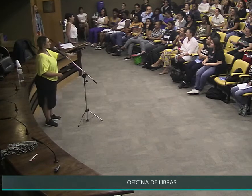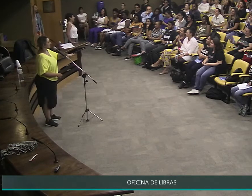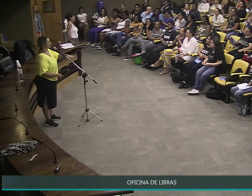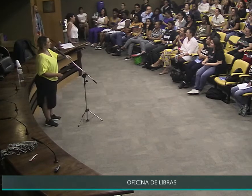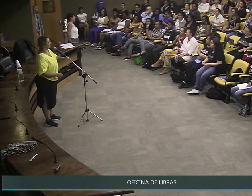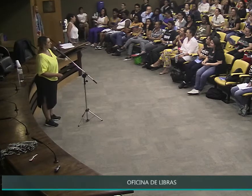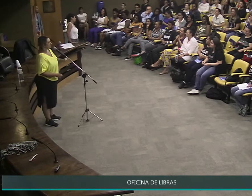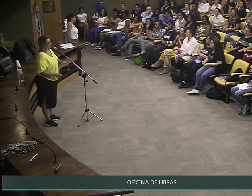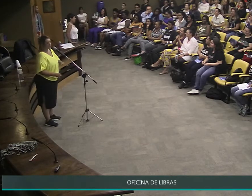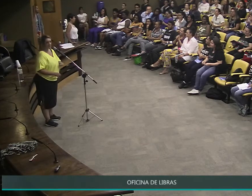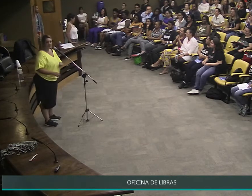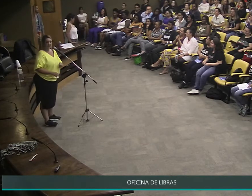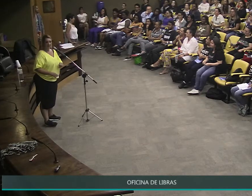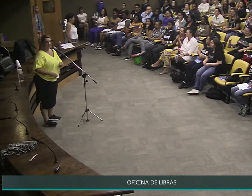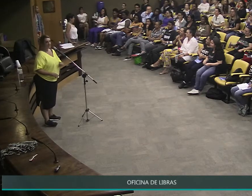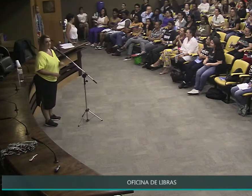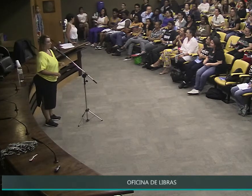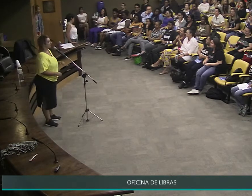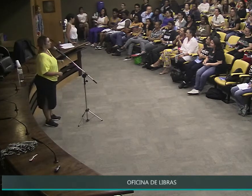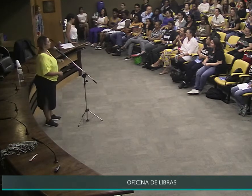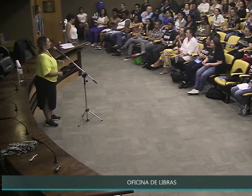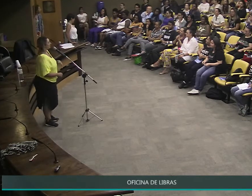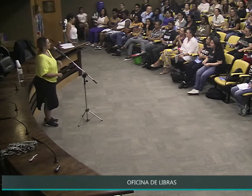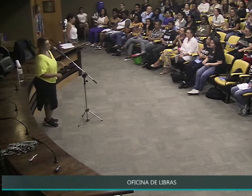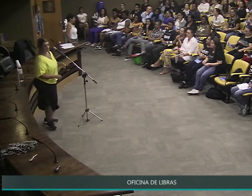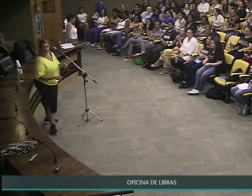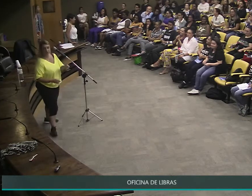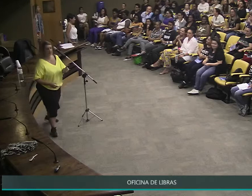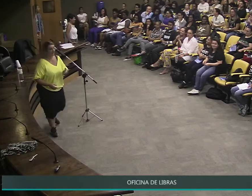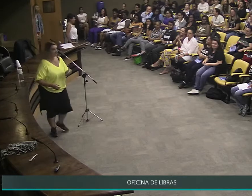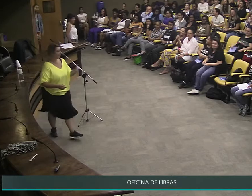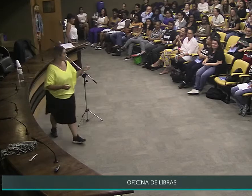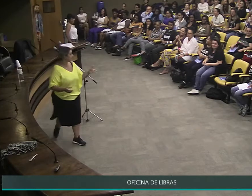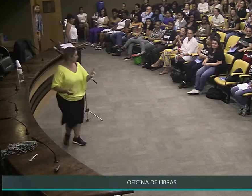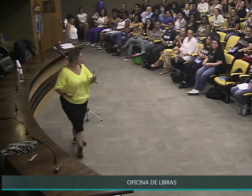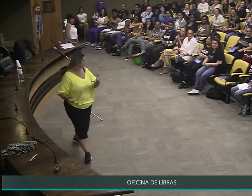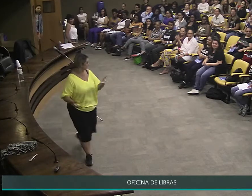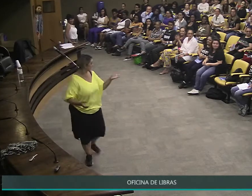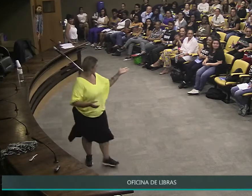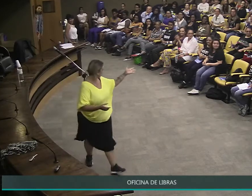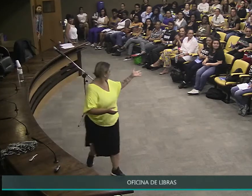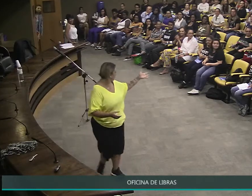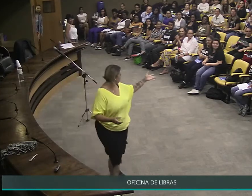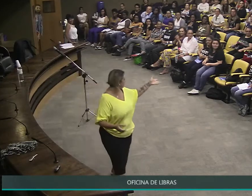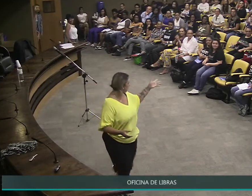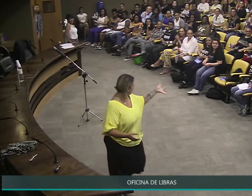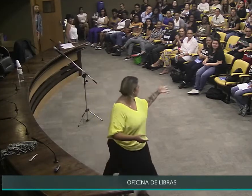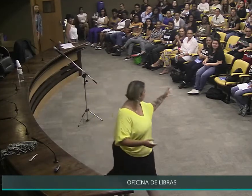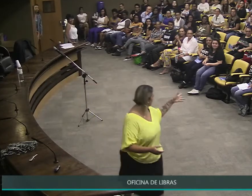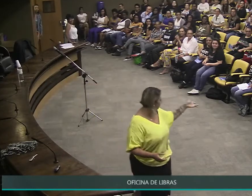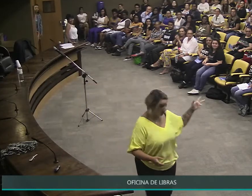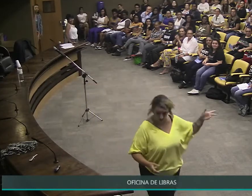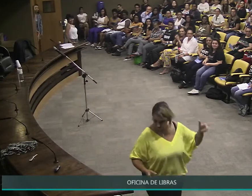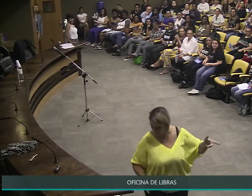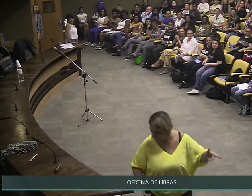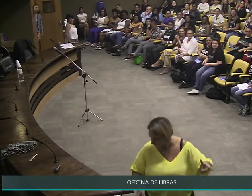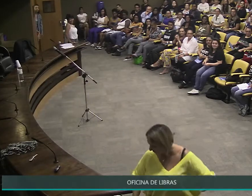vai trabalhar isso. Aí o Roberto esqueceu de mudar, porque ele saiu ali e falou, vocês estão vendo por que eu falo que não pode ficar